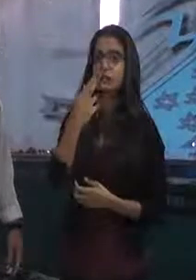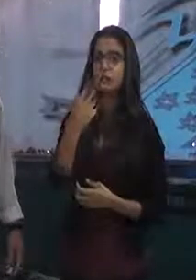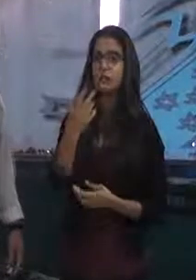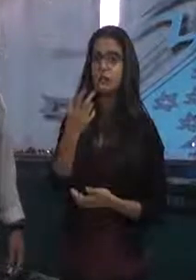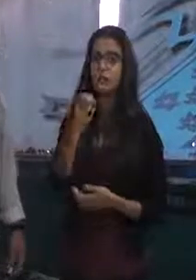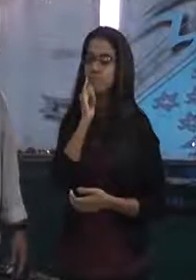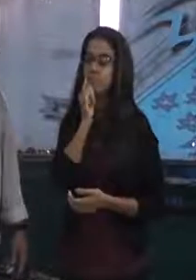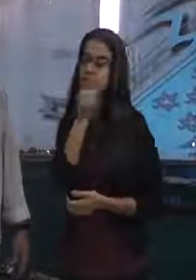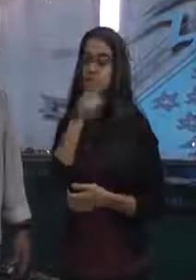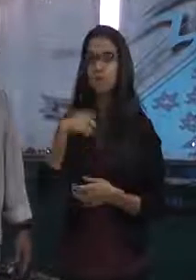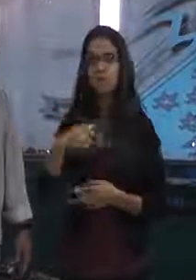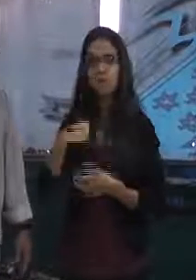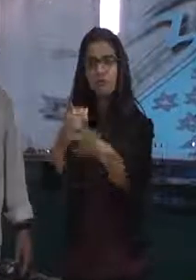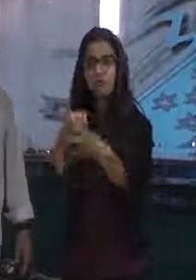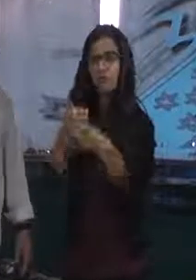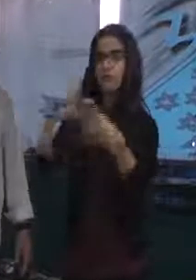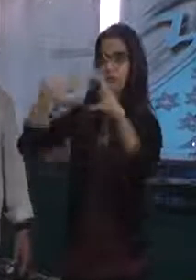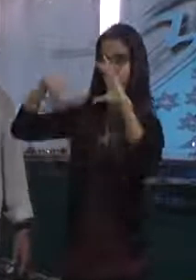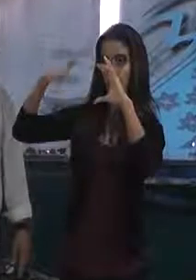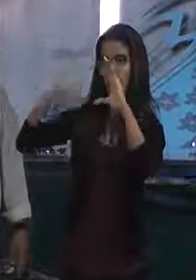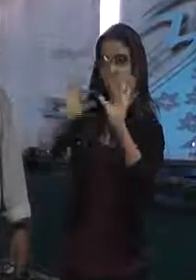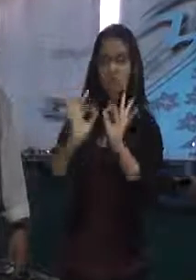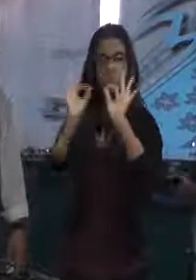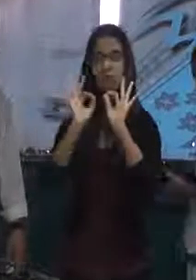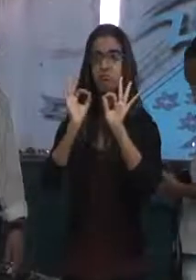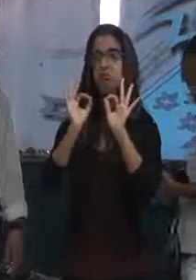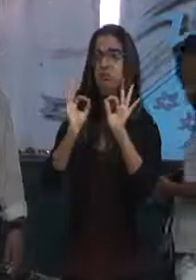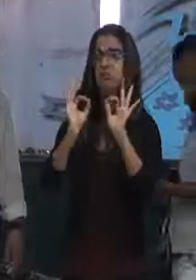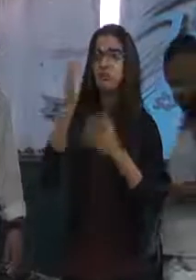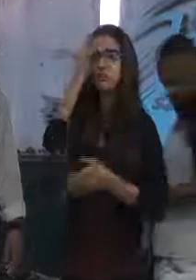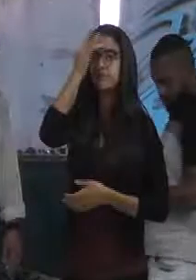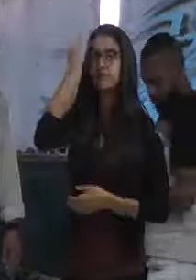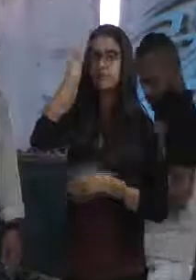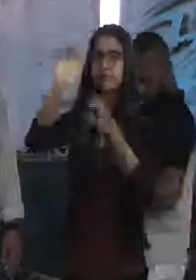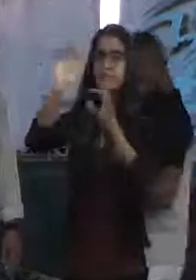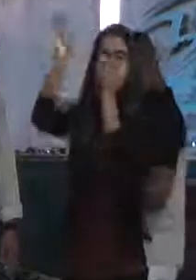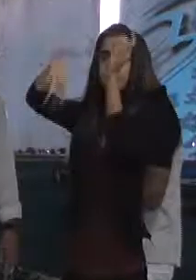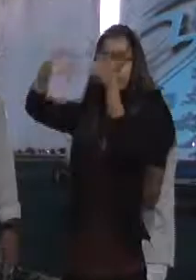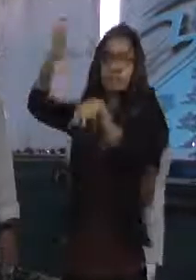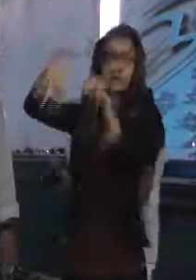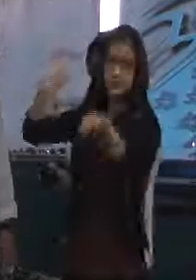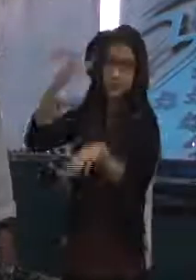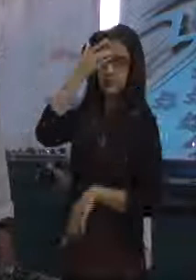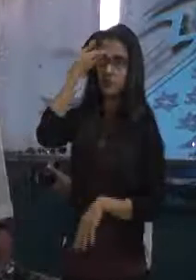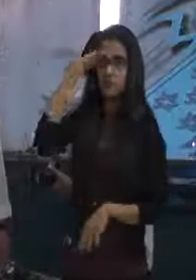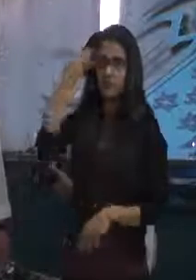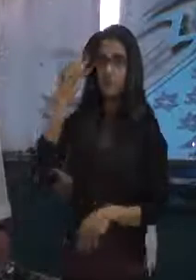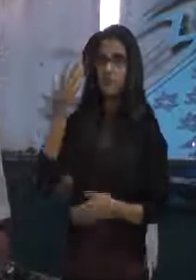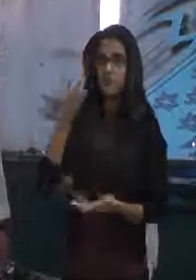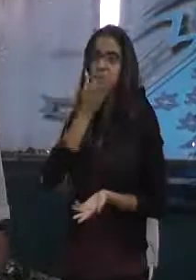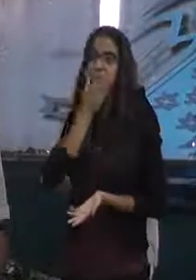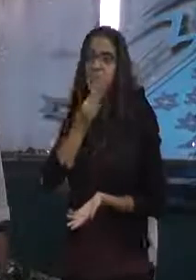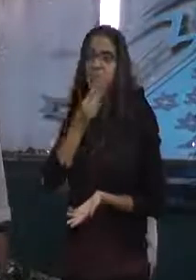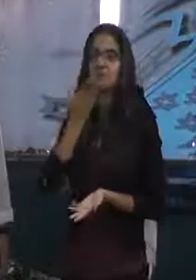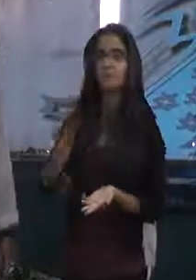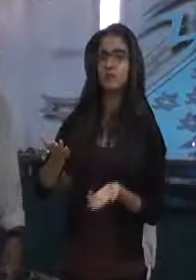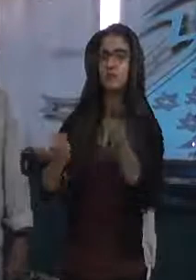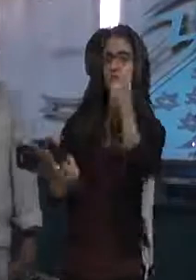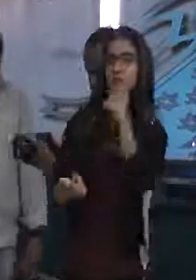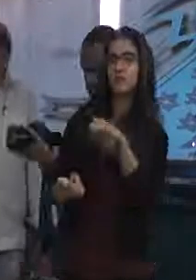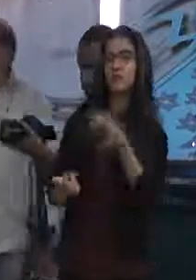em frente a uma Câmara de Vereadores, dezenas de homens, dezenas